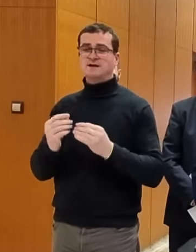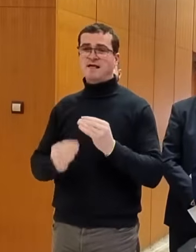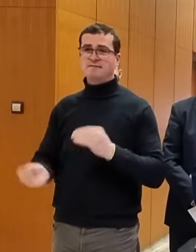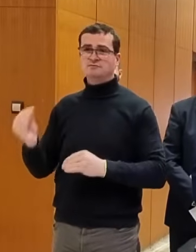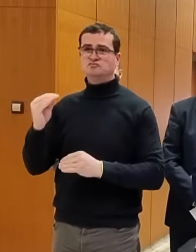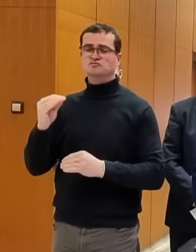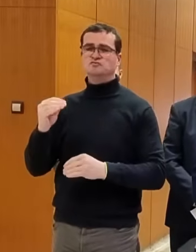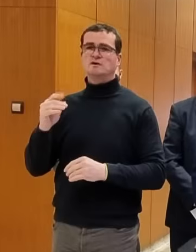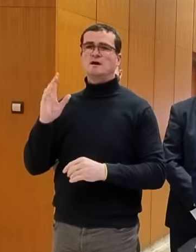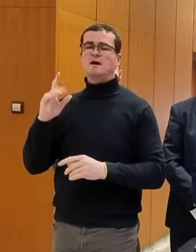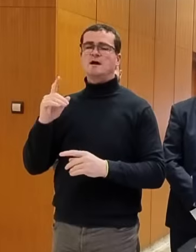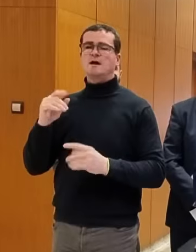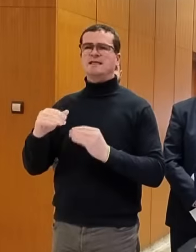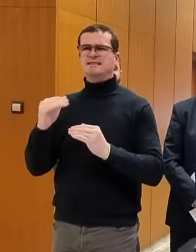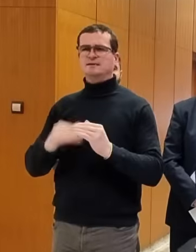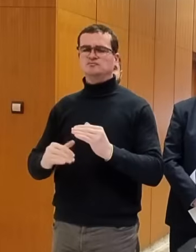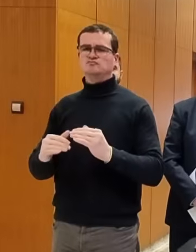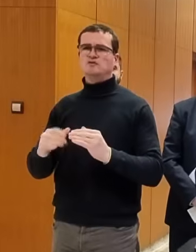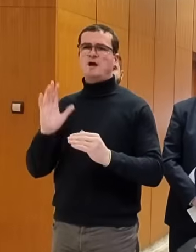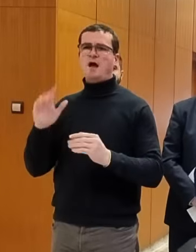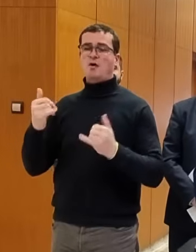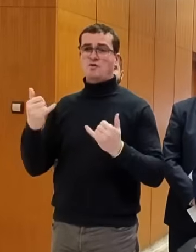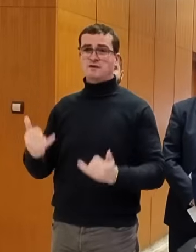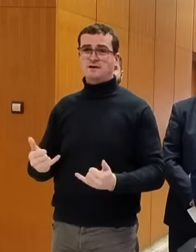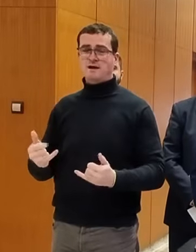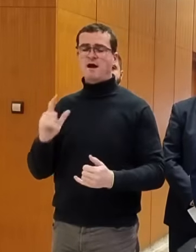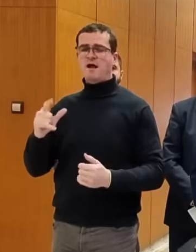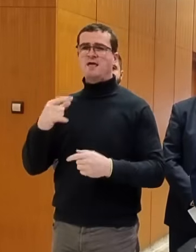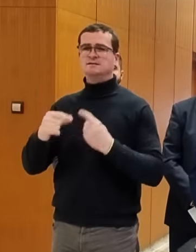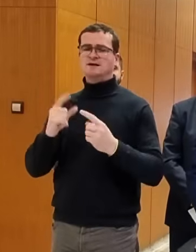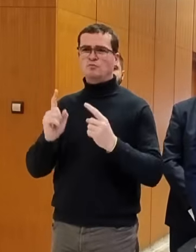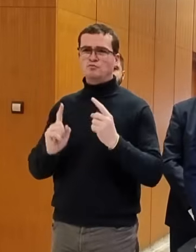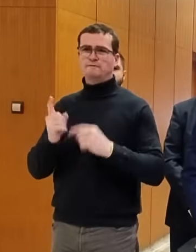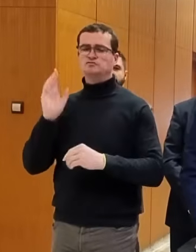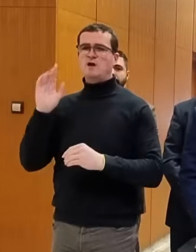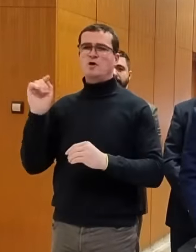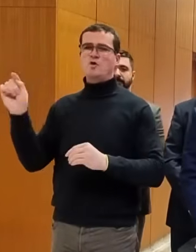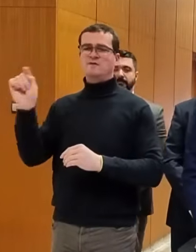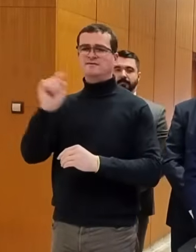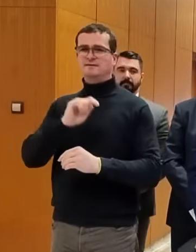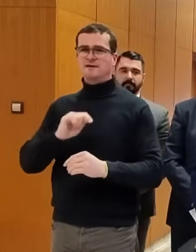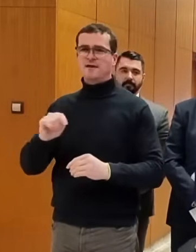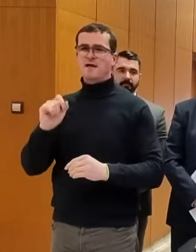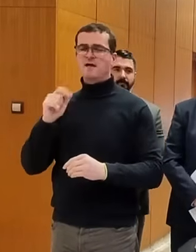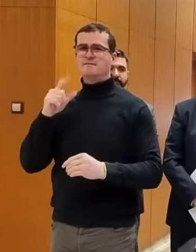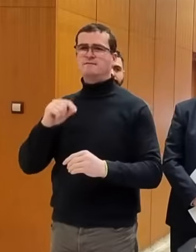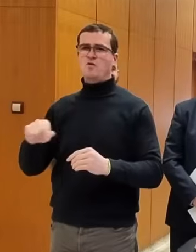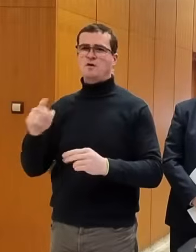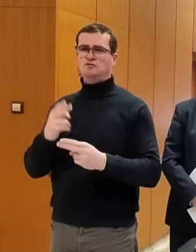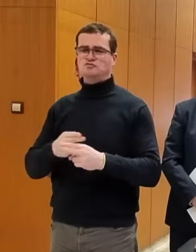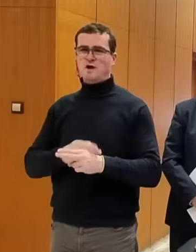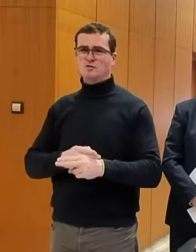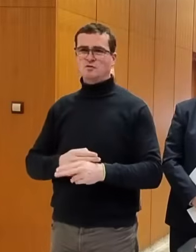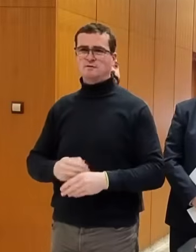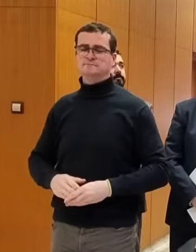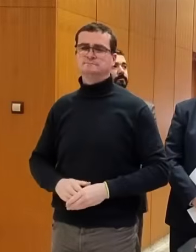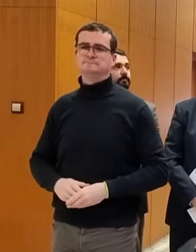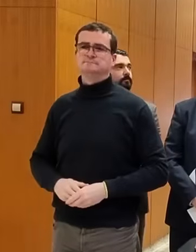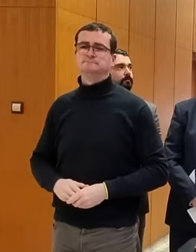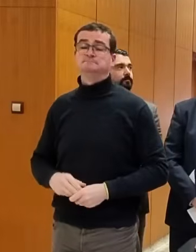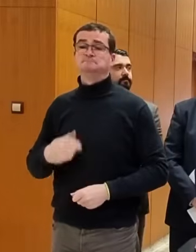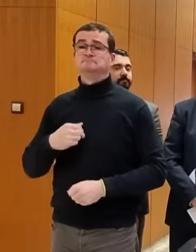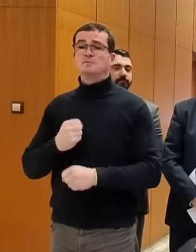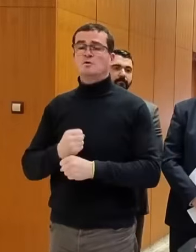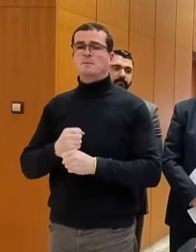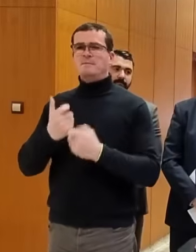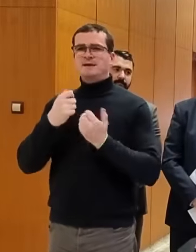vyššie, nižšie samozrejme, ako sú teraz, ale stále budú vyššie ako tie sazby, ktoré sú v okolitých krajinách. Robíme